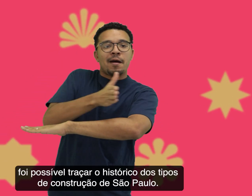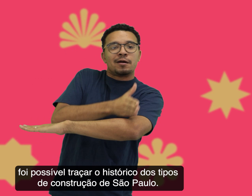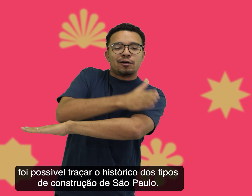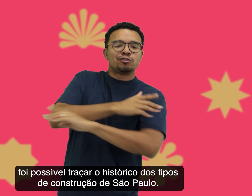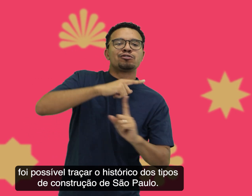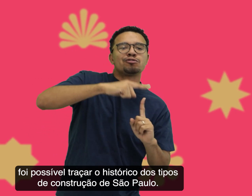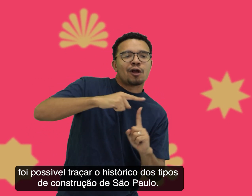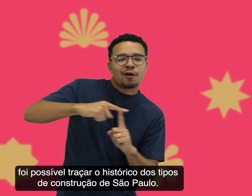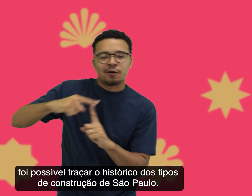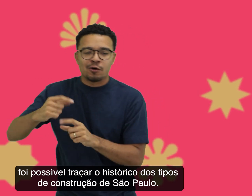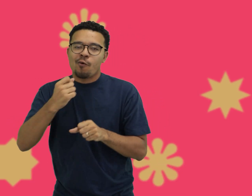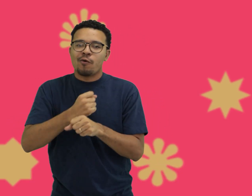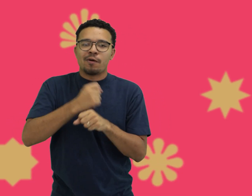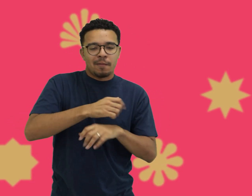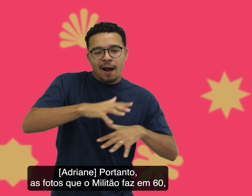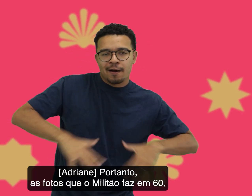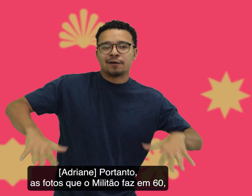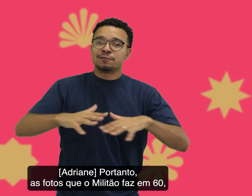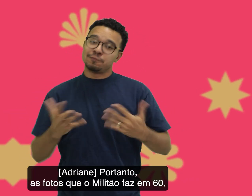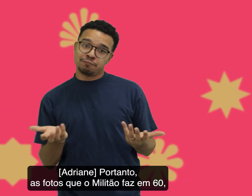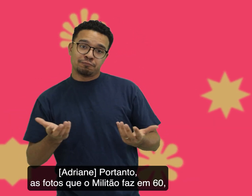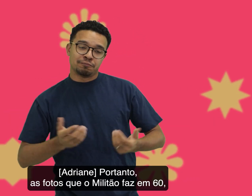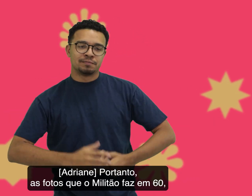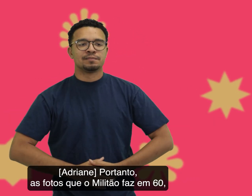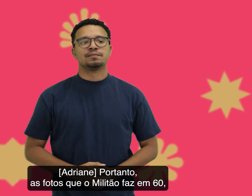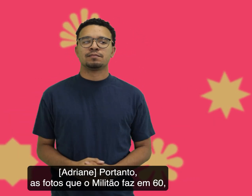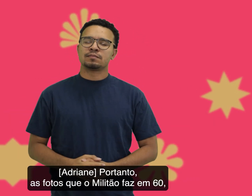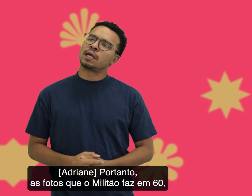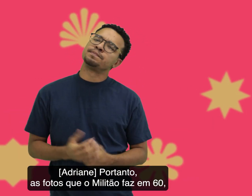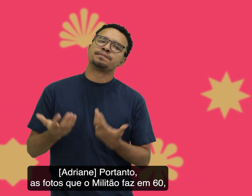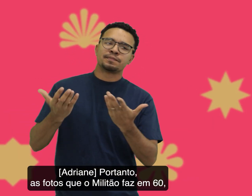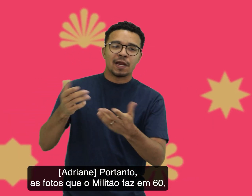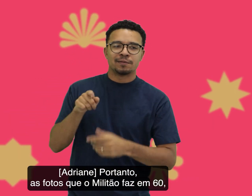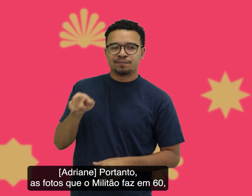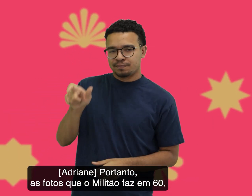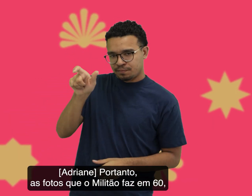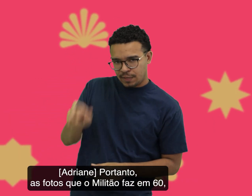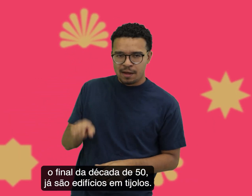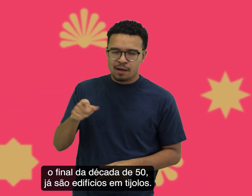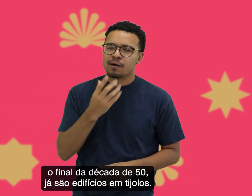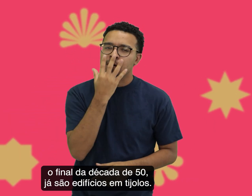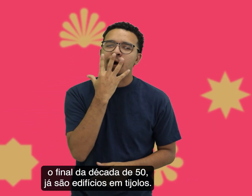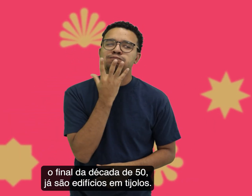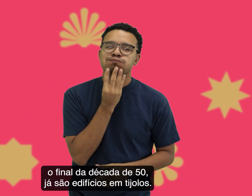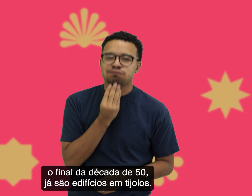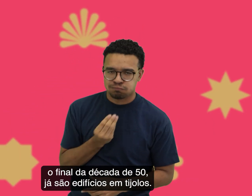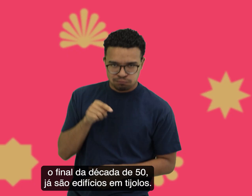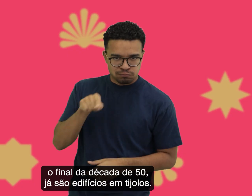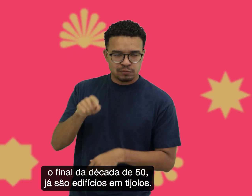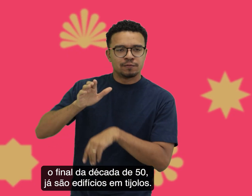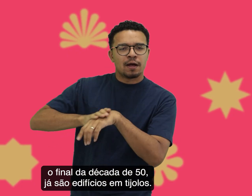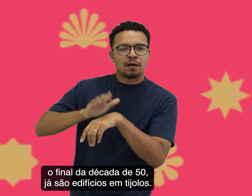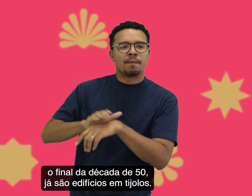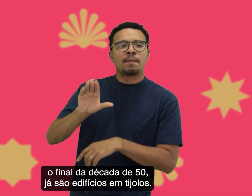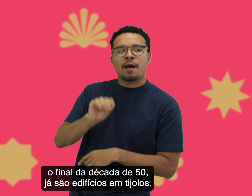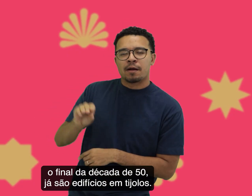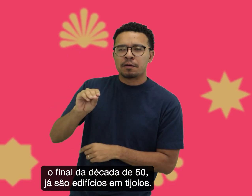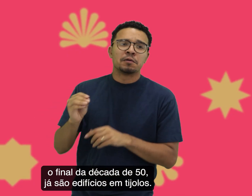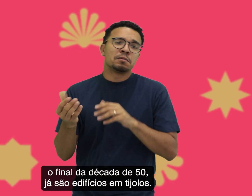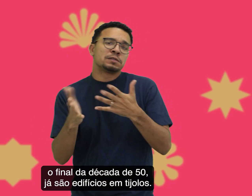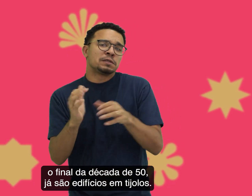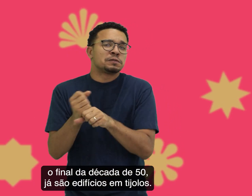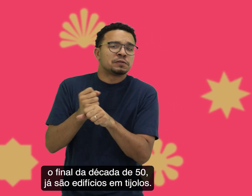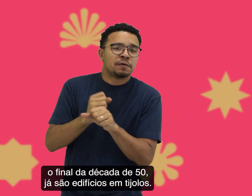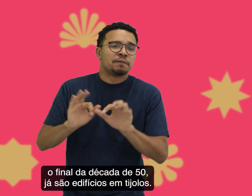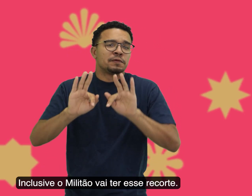histórico dos tipos de construção de São Paulo. Portanto, as fotos que o Militão faz em 60 ou final da década de